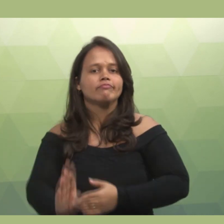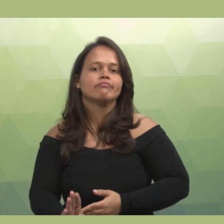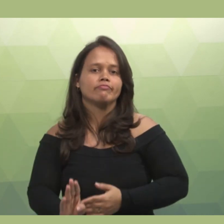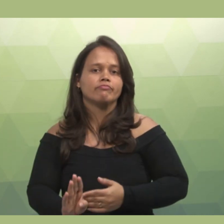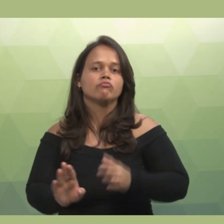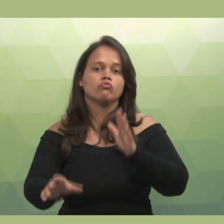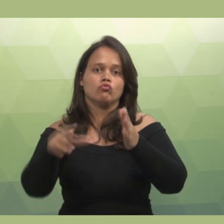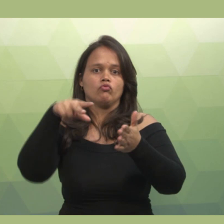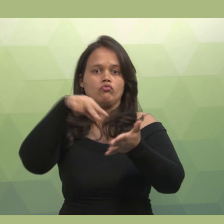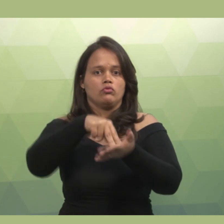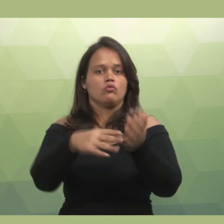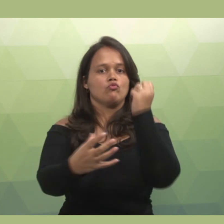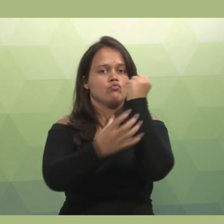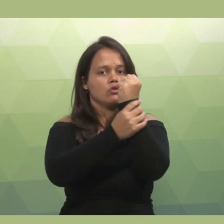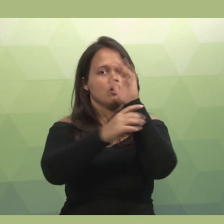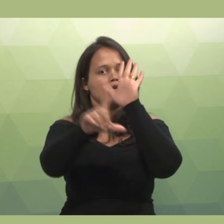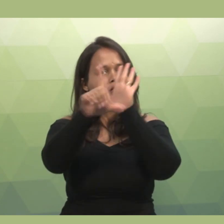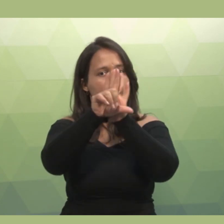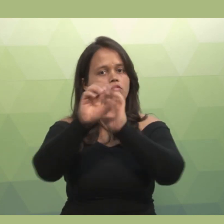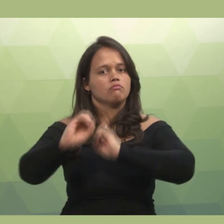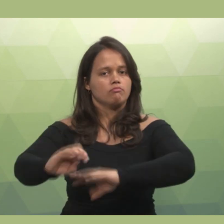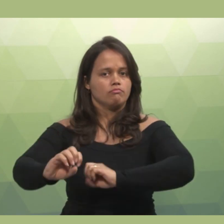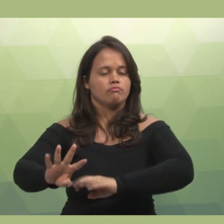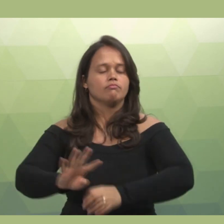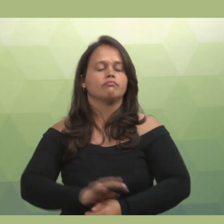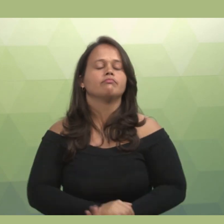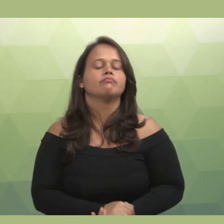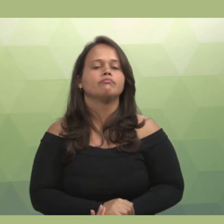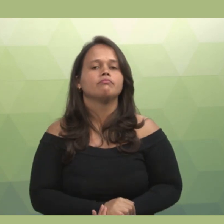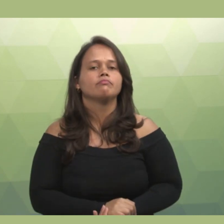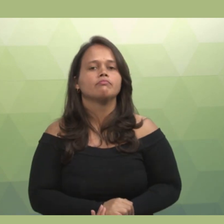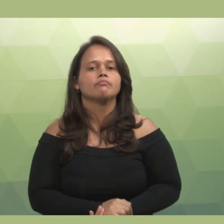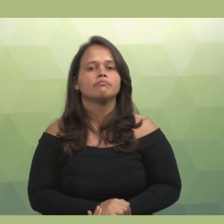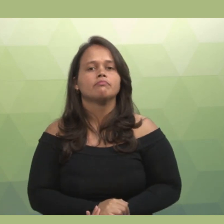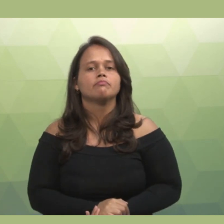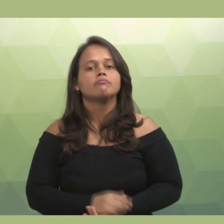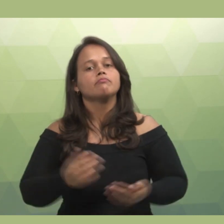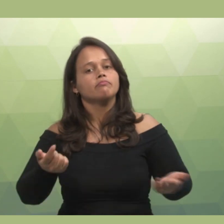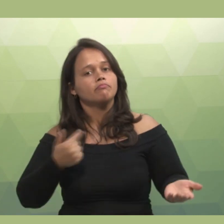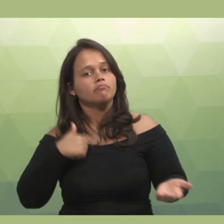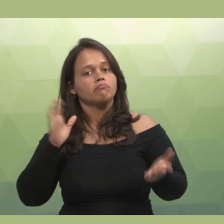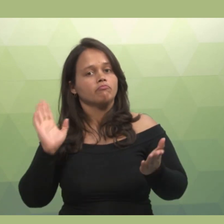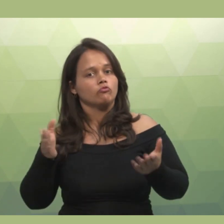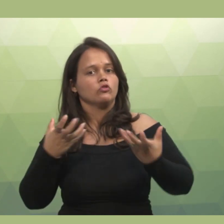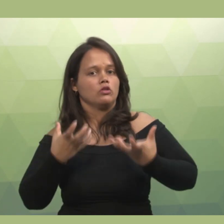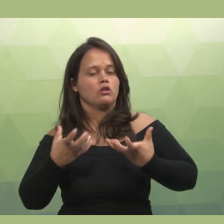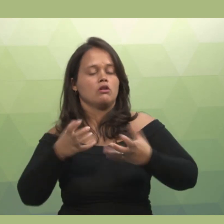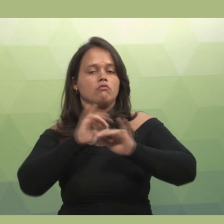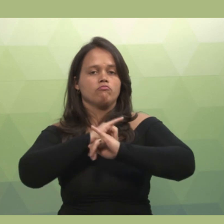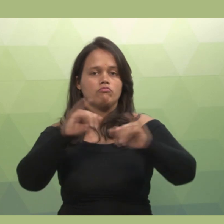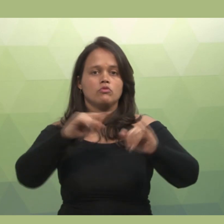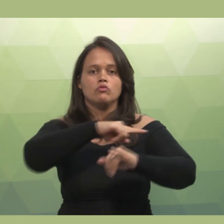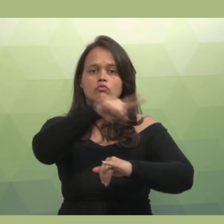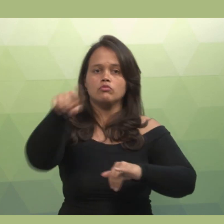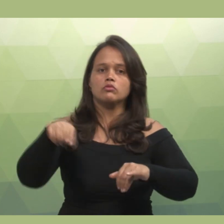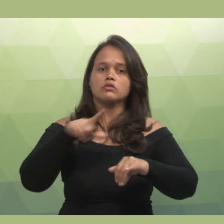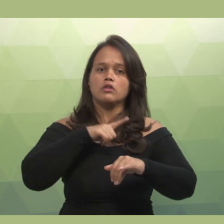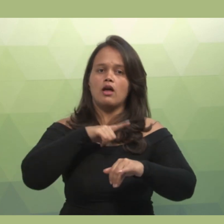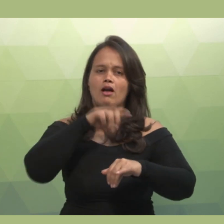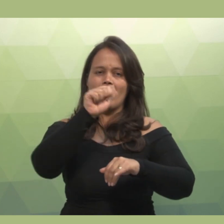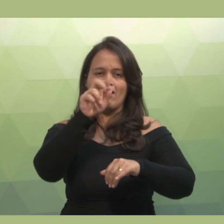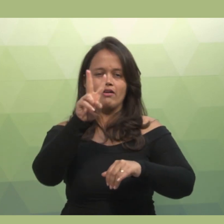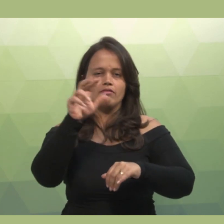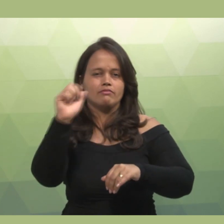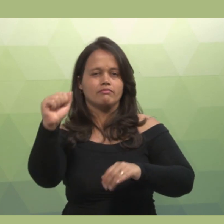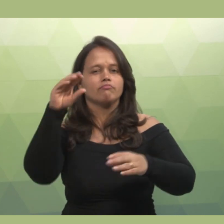na legislação educacional. Eu gostaria de já deixar um recado para vocês, que no ambiente virtual do curso